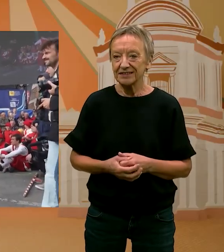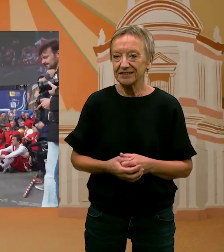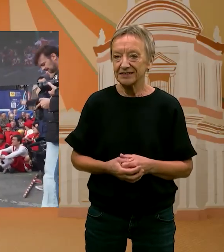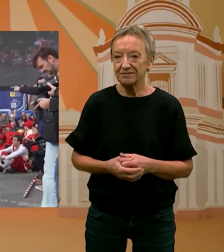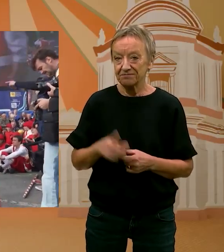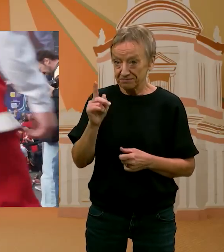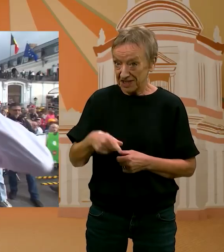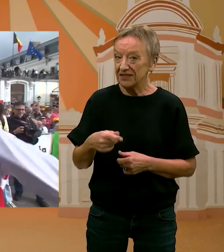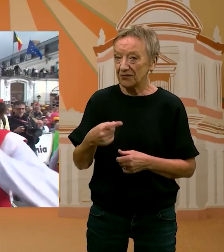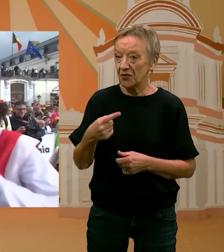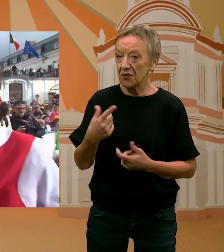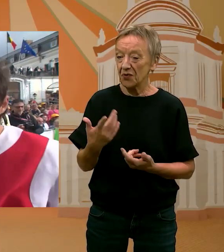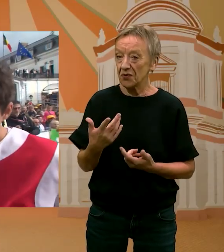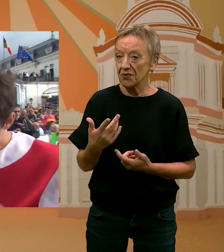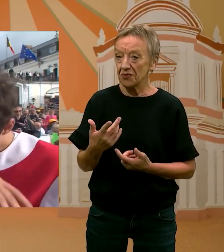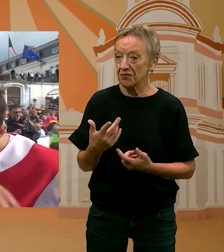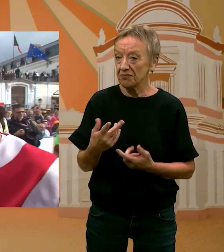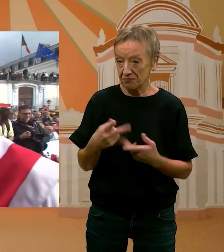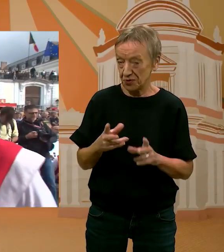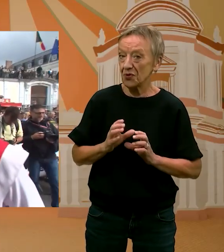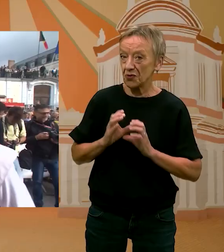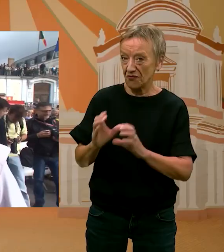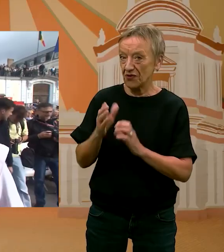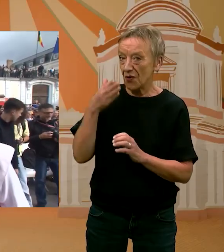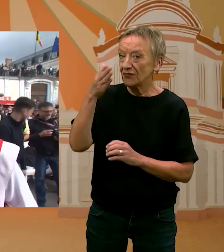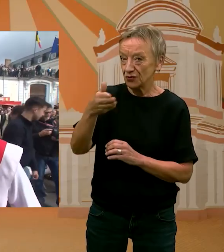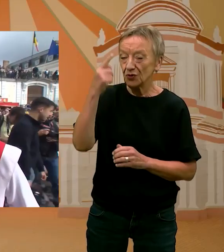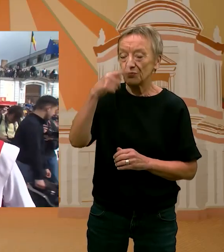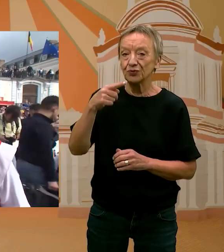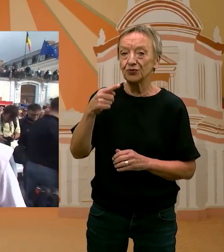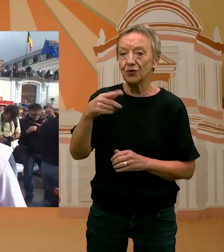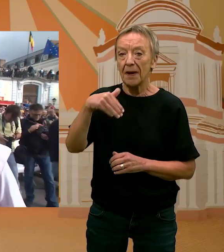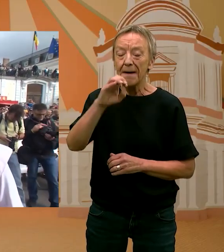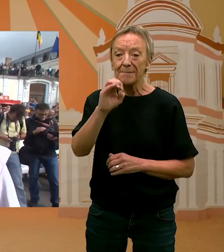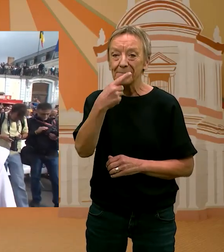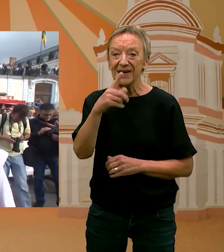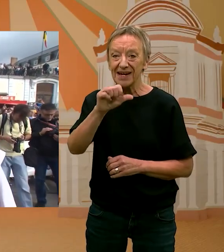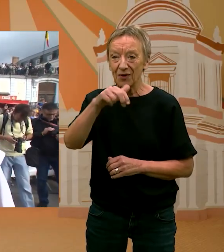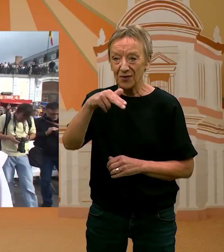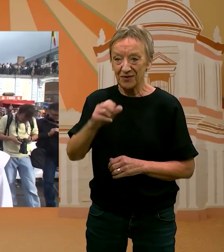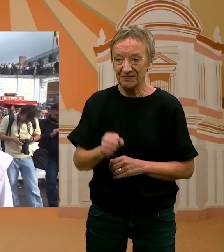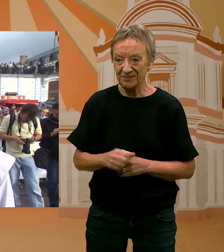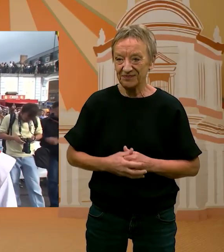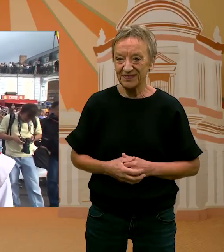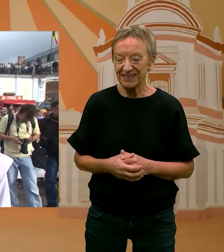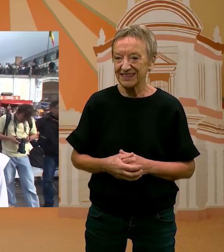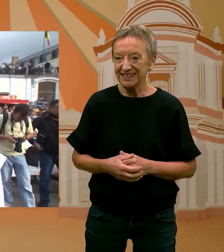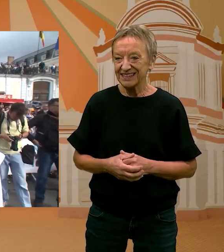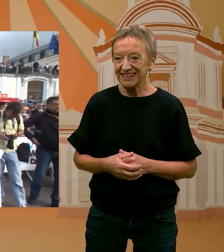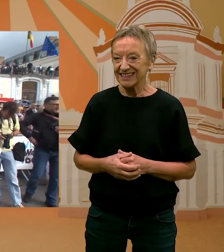mélans. Romain, félicitations, échasse d'argent, même si c'est toujours la plus difficile, deuxième place. Ouais, ça